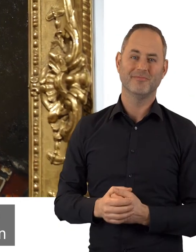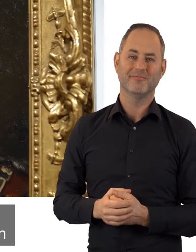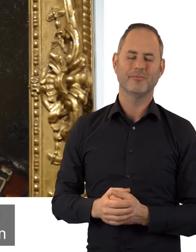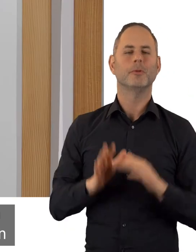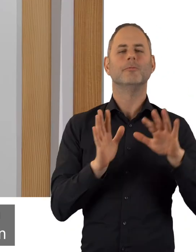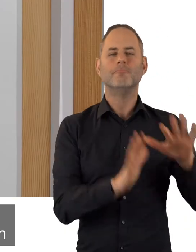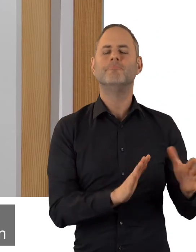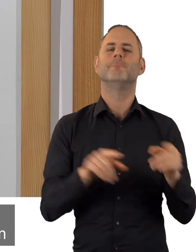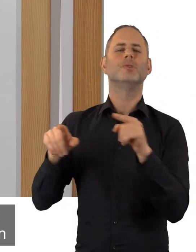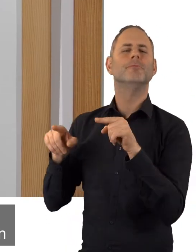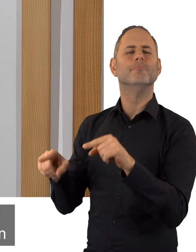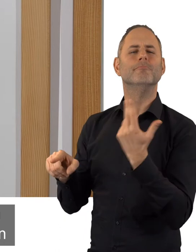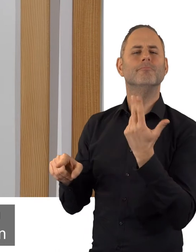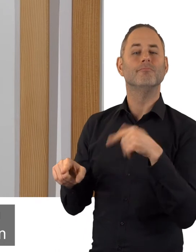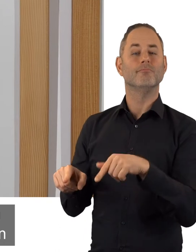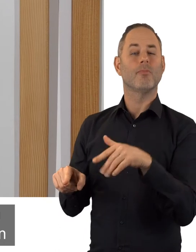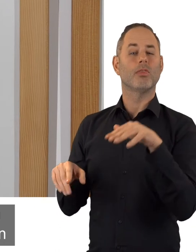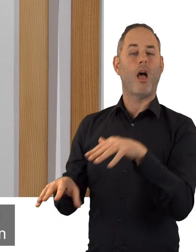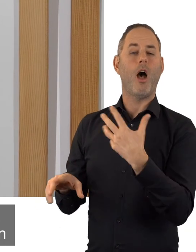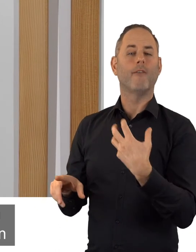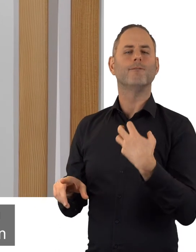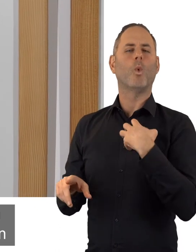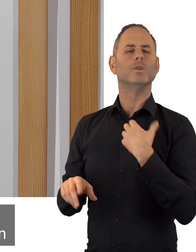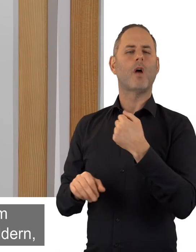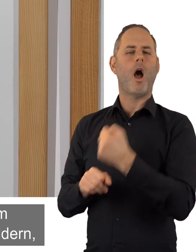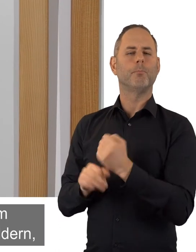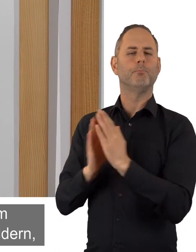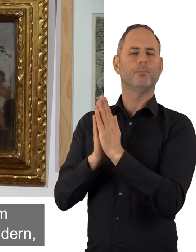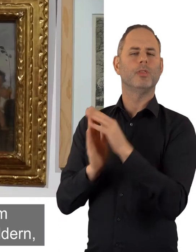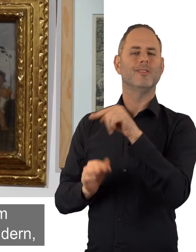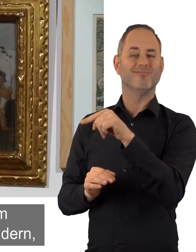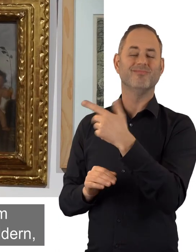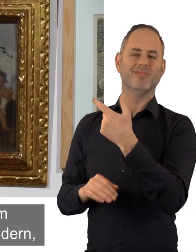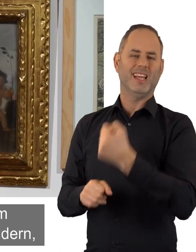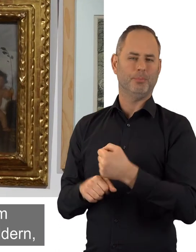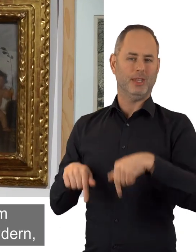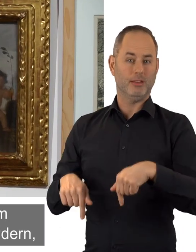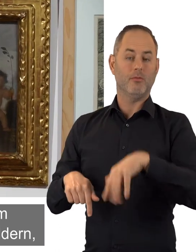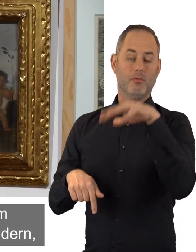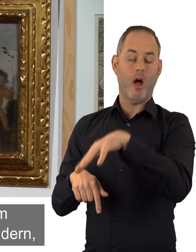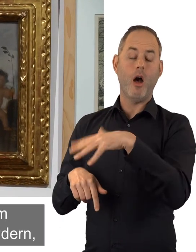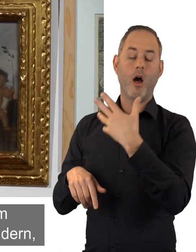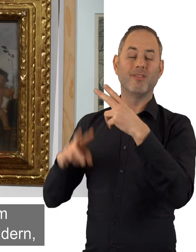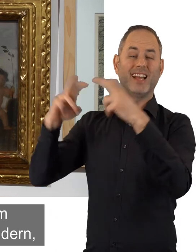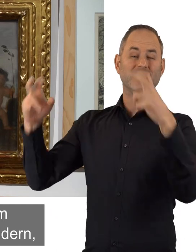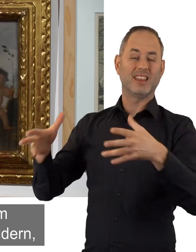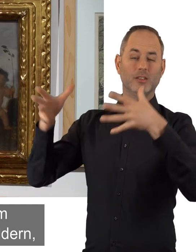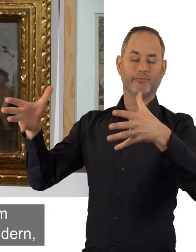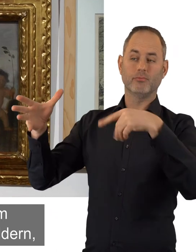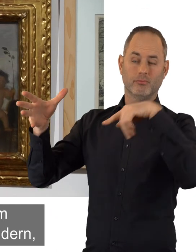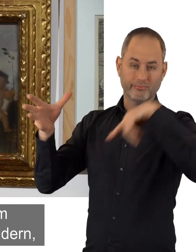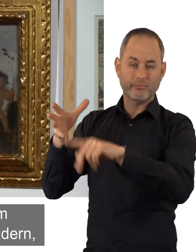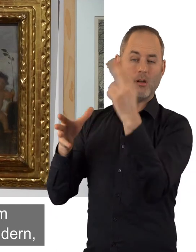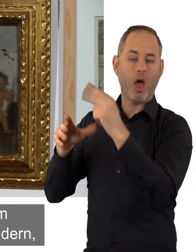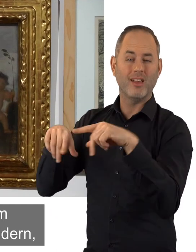Abgesehen davon, auch der Fürstabt von Kempten hatte ja einen Galerieraum in seiner Residenz mit